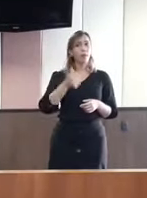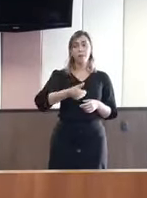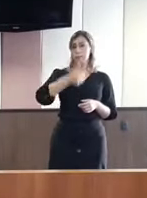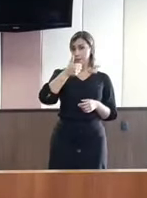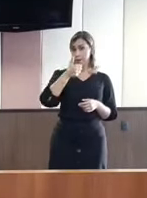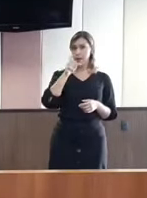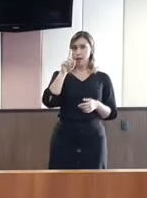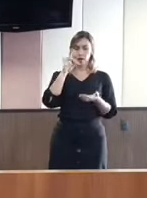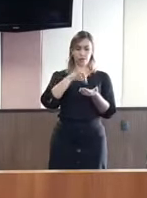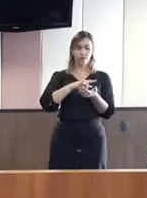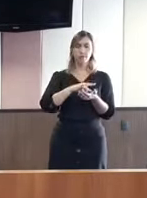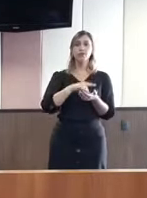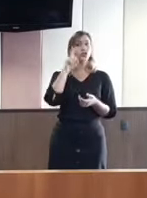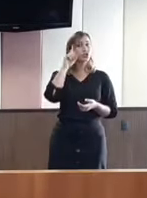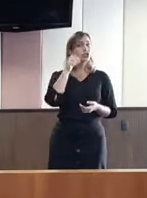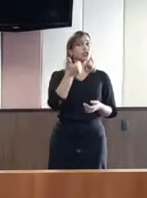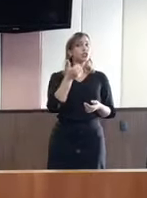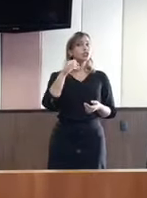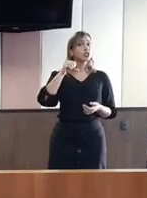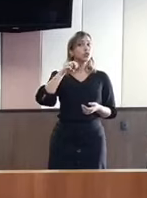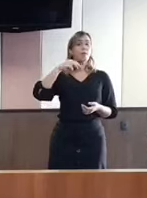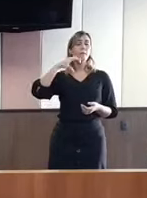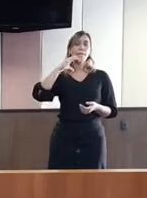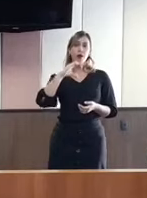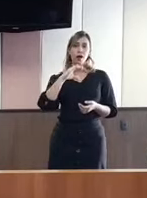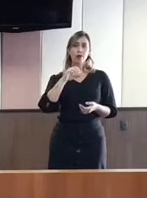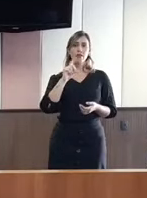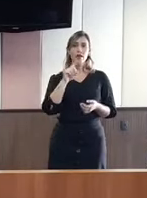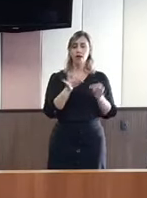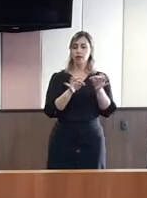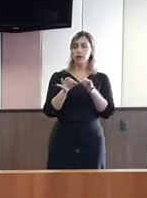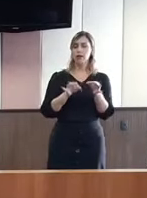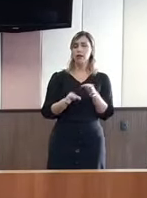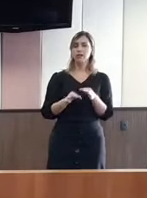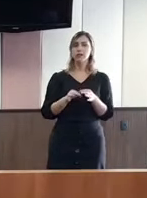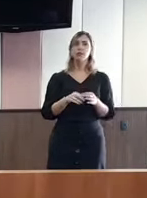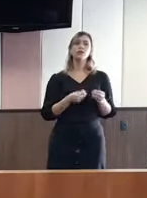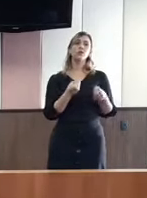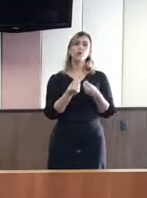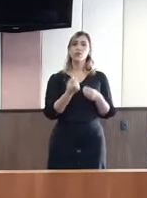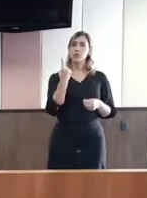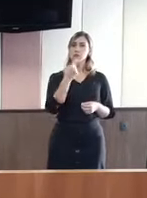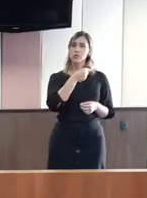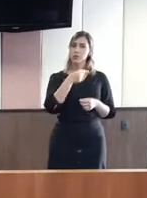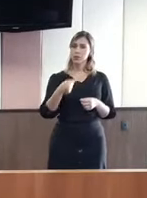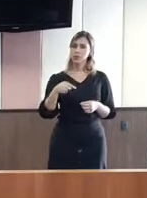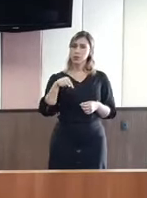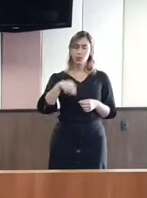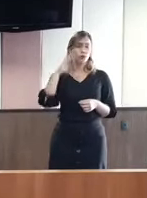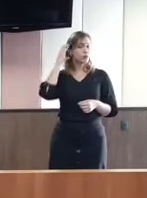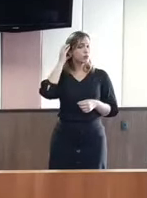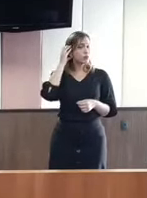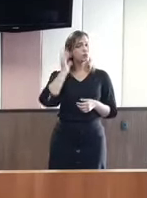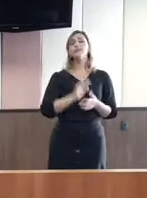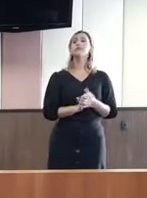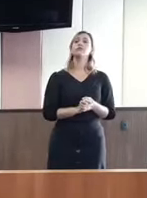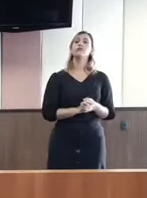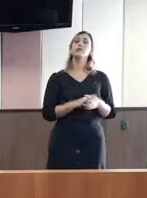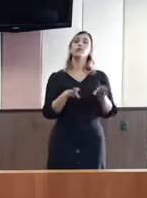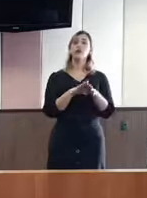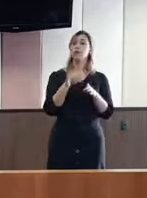primeiro caso, semana passada. Então vejam só, nós estamos desenhando um cenário de uma semana em Cuiabá do primeiro caso e